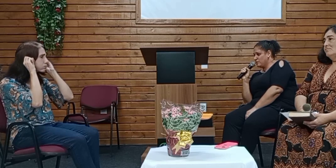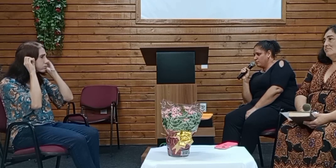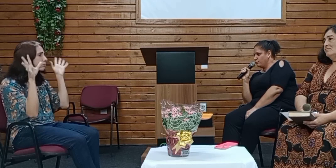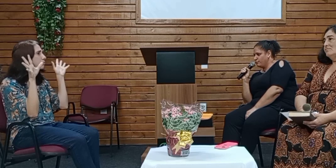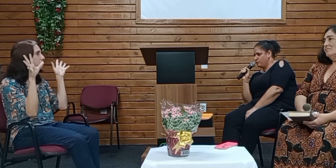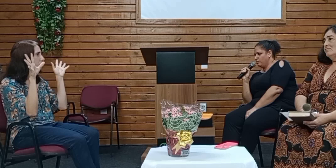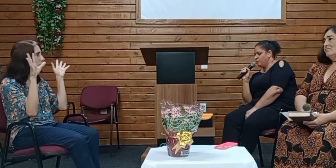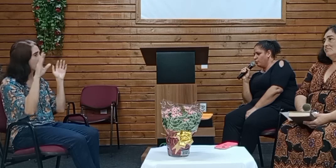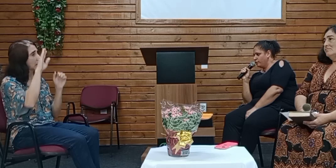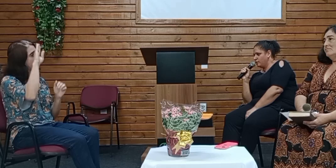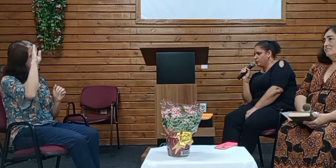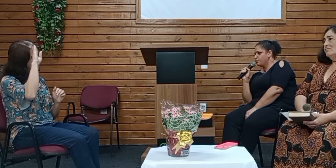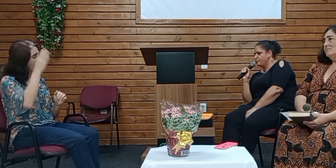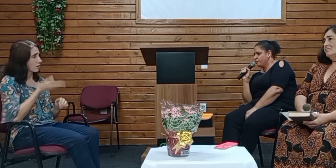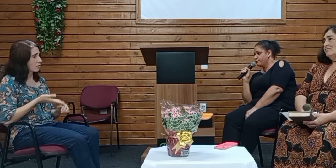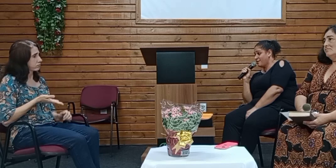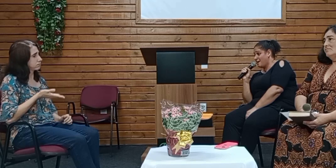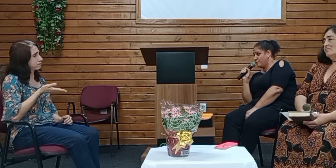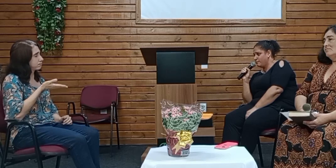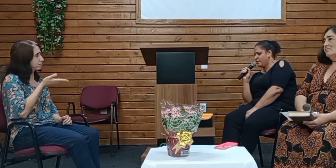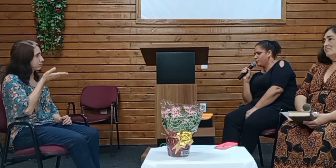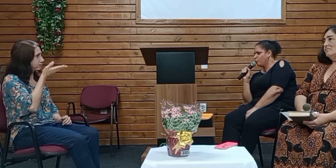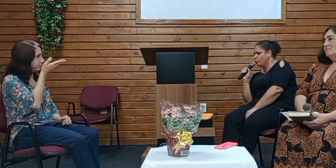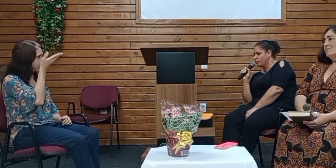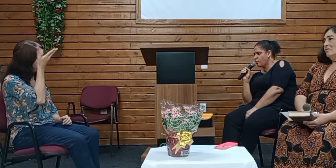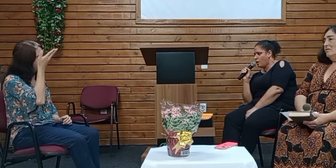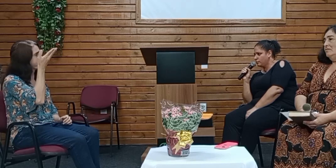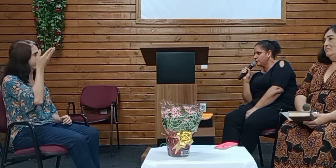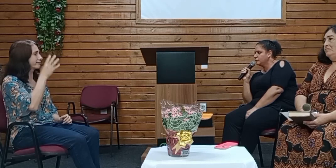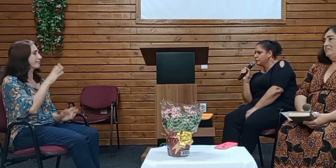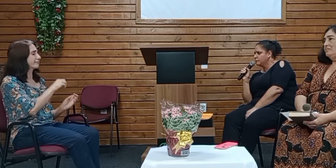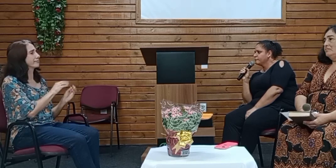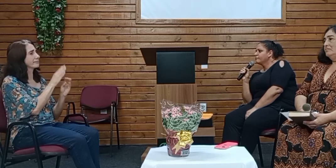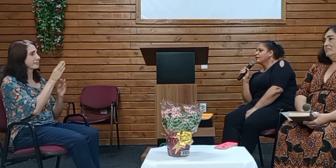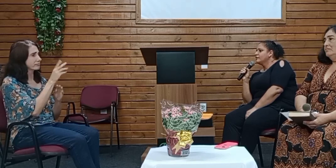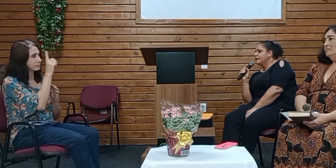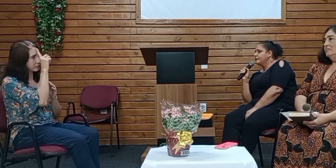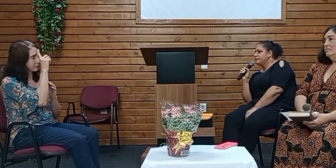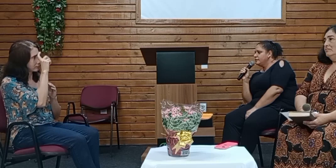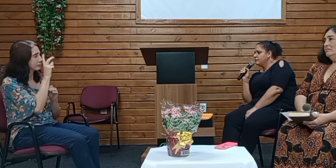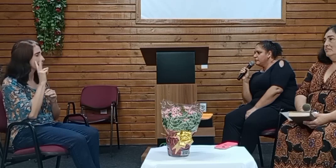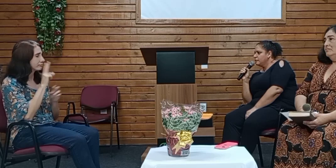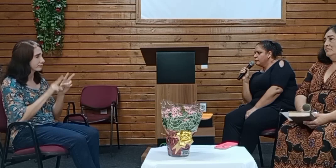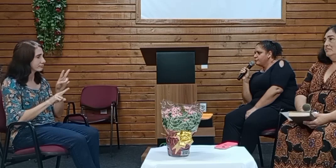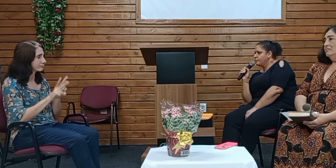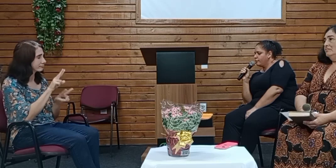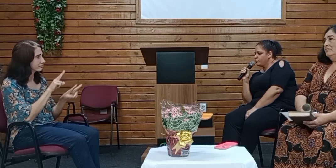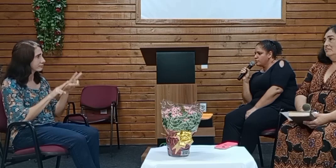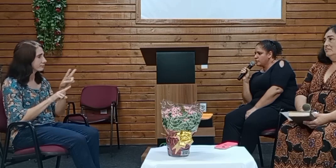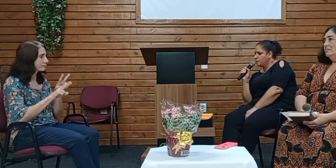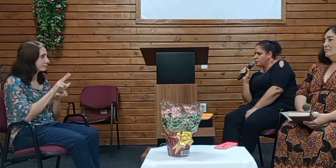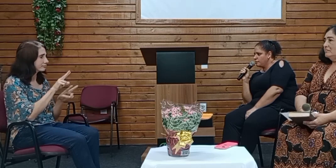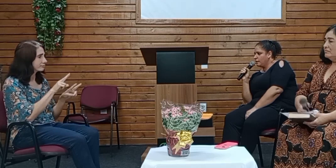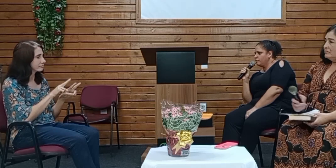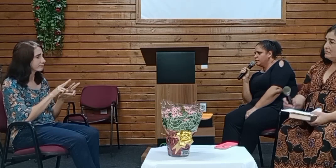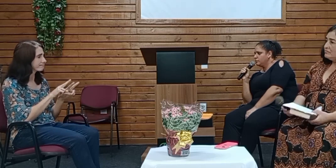secreções do meu ouvido. Muita dor de ouvido, febre muito alta. E aí, né, fomos até